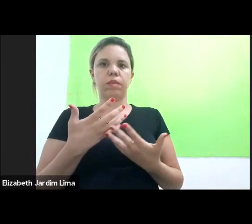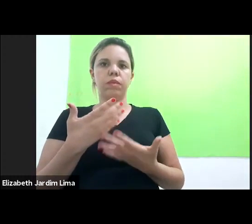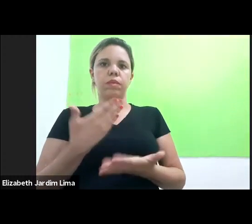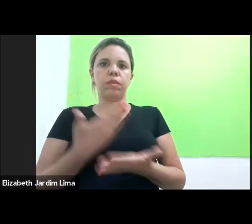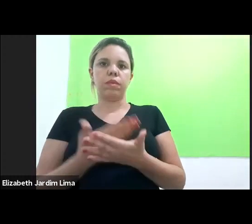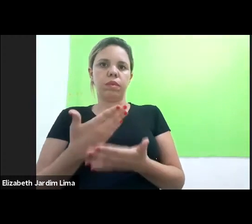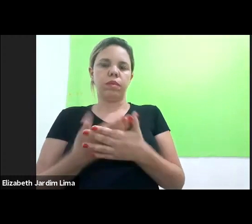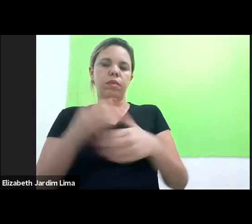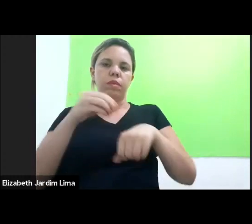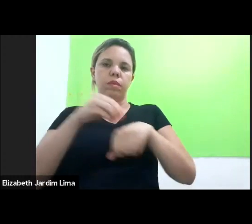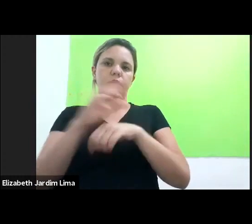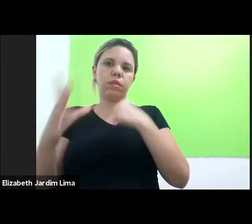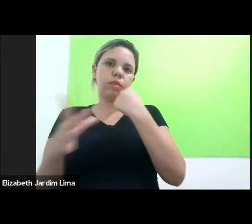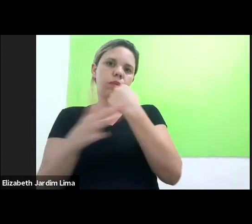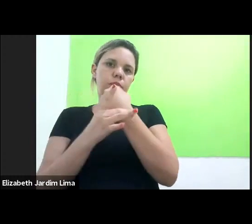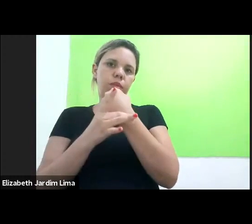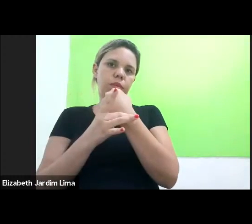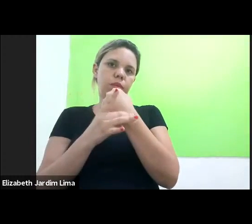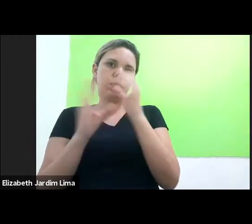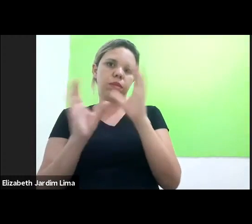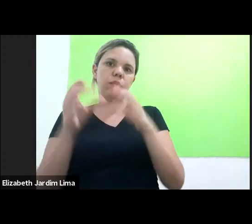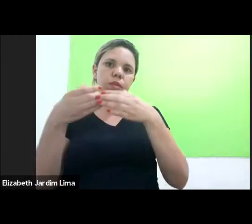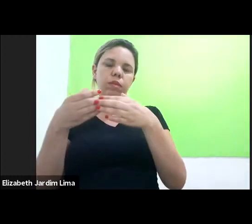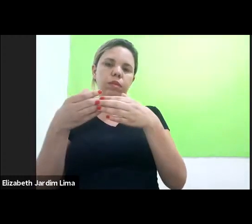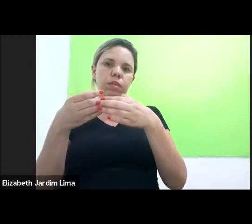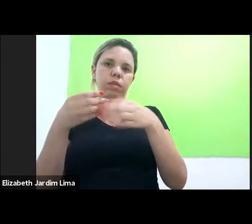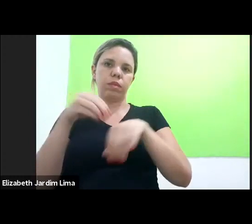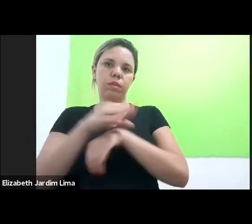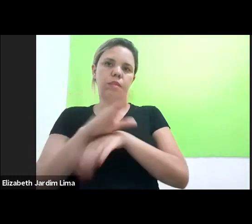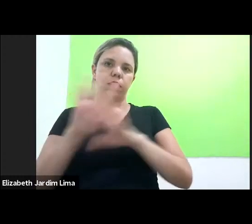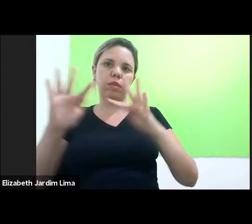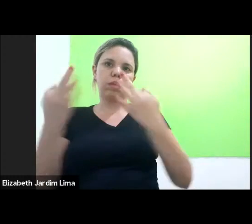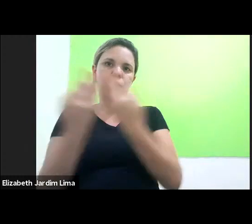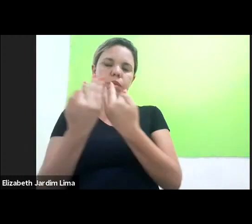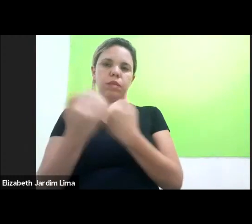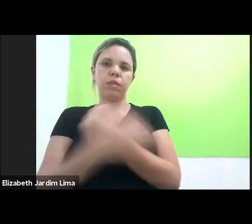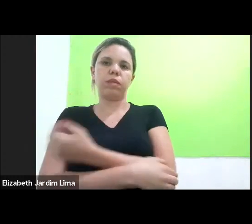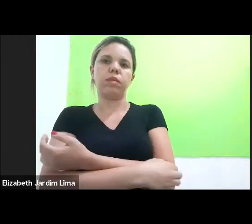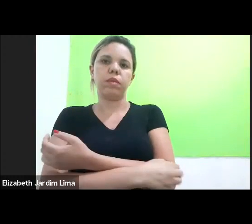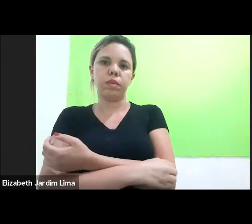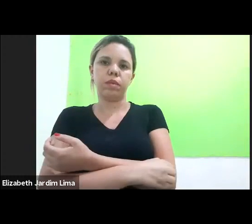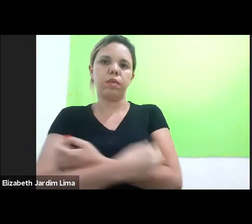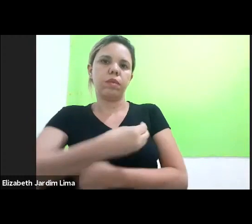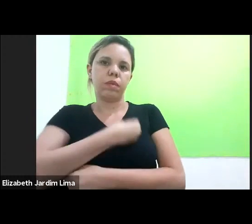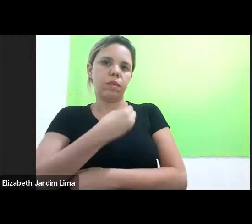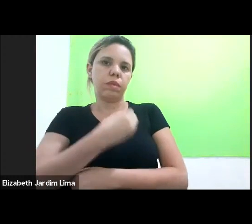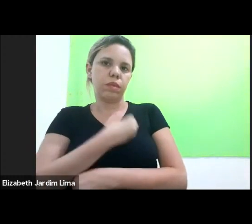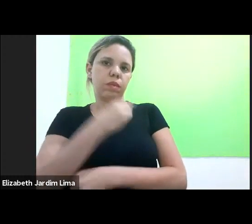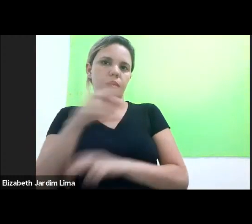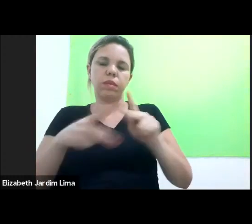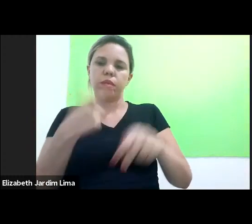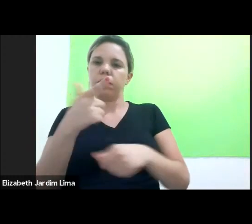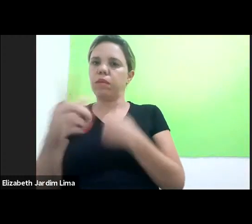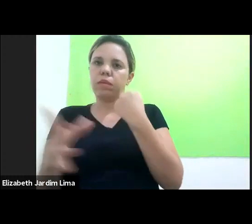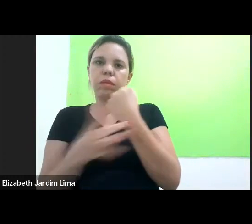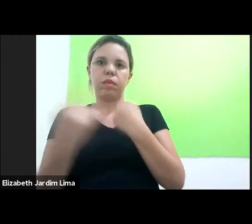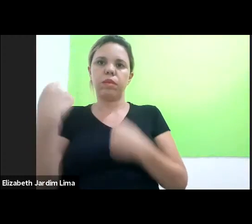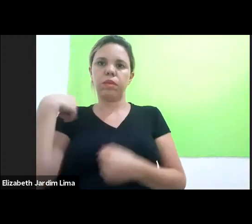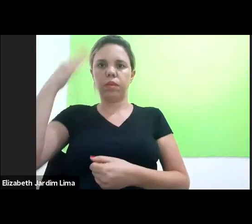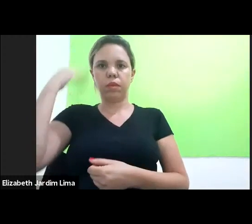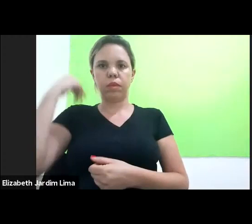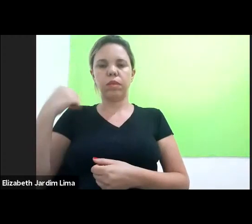trazer segurança, né, para minha comunidade, trazer segurança para meus pais, para minha família que vivia ali, todo mundo seguro. Na incerteza de